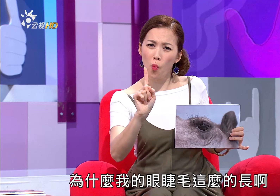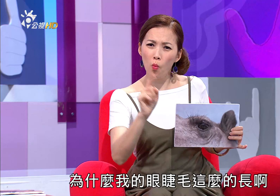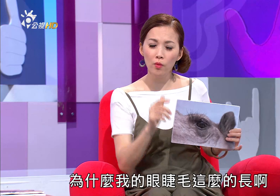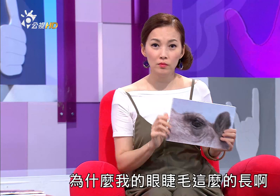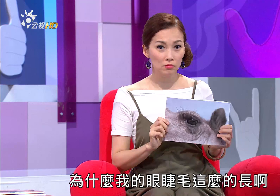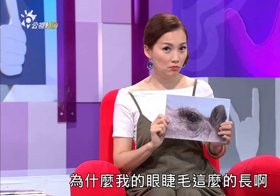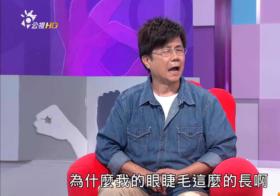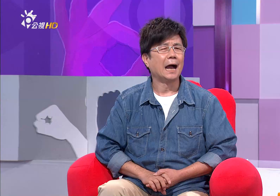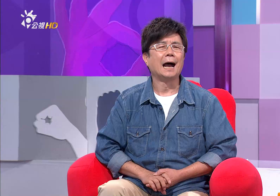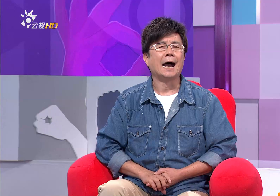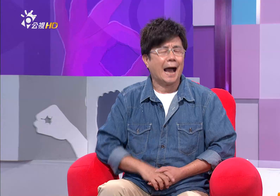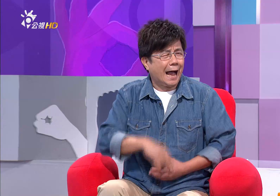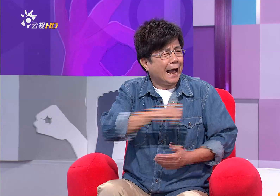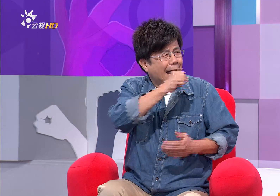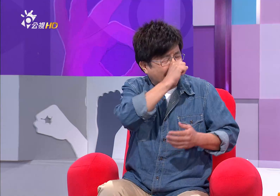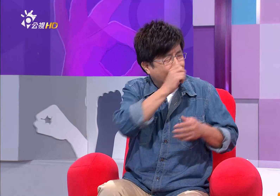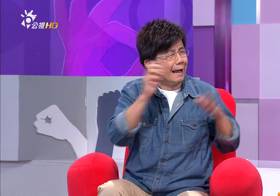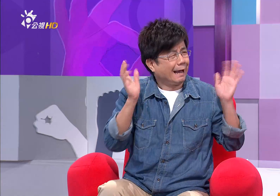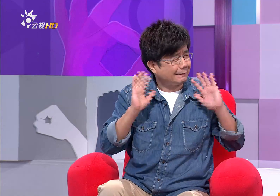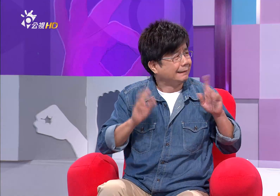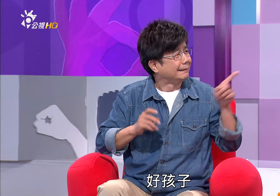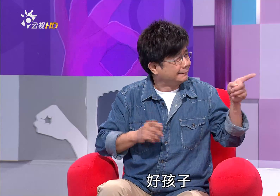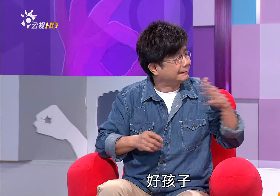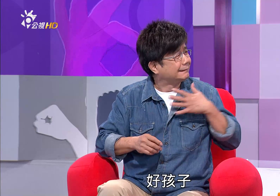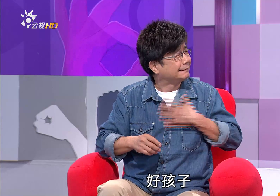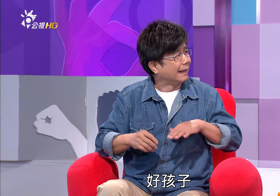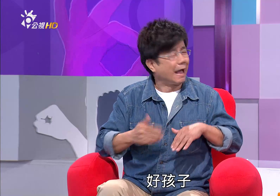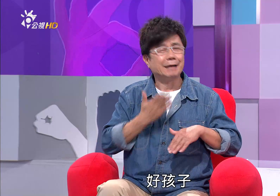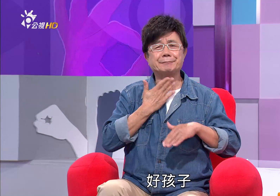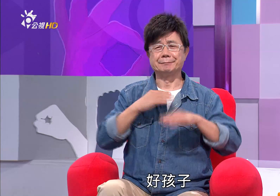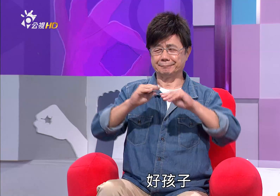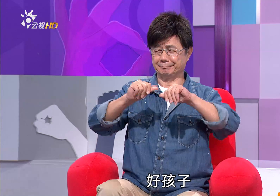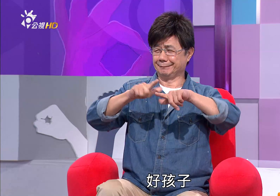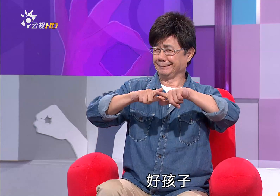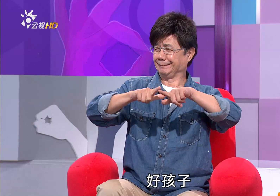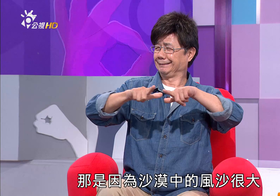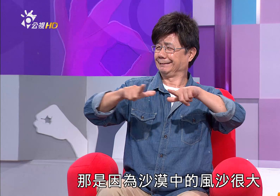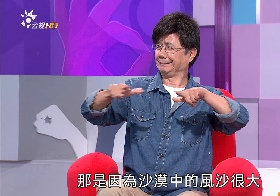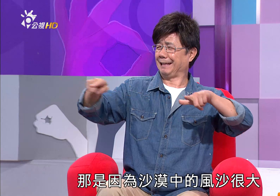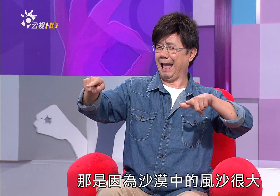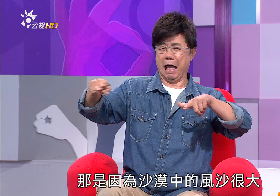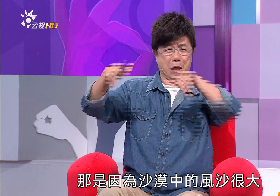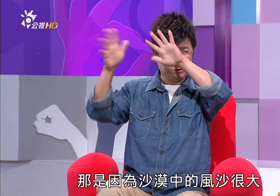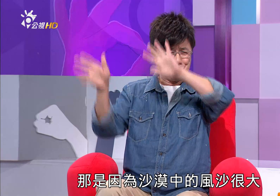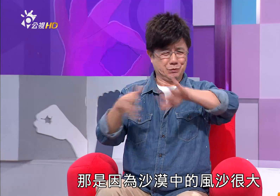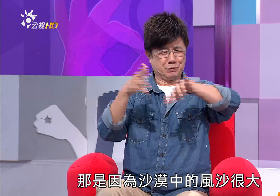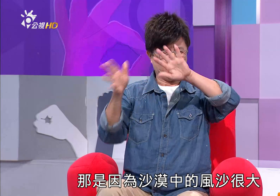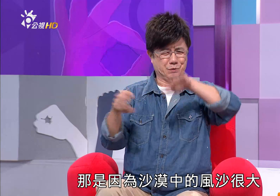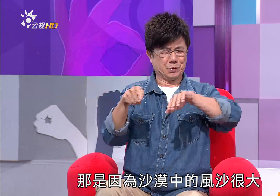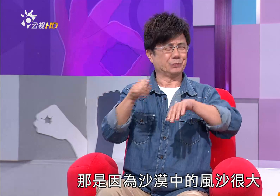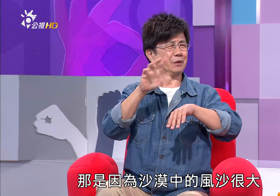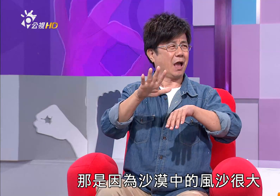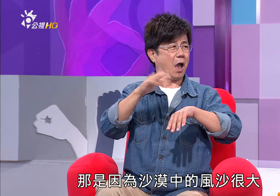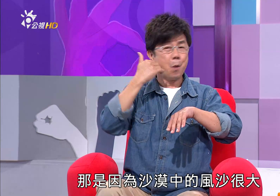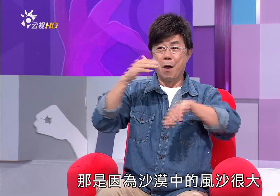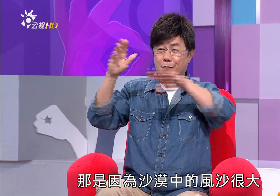啊？ 哎呀，好孩子，那是因为啊，沙漠中的风沙很